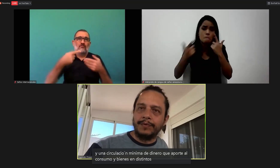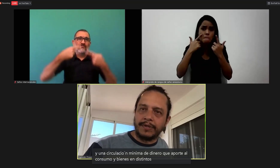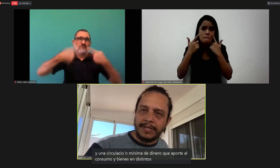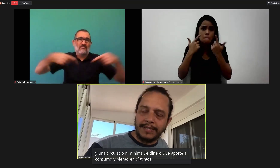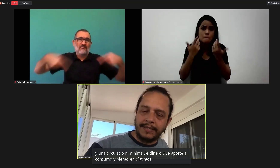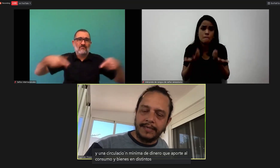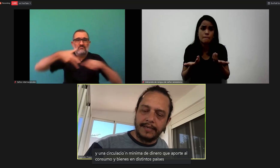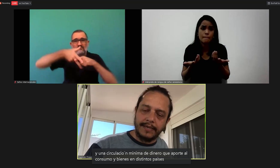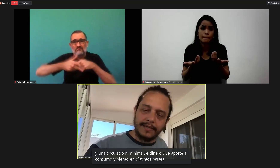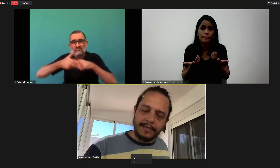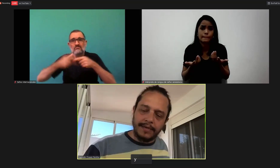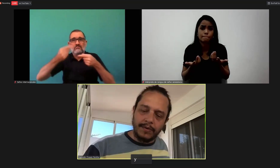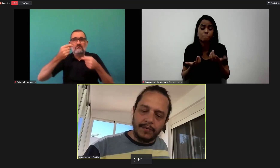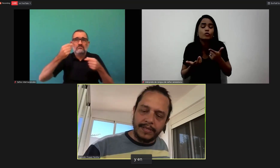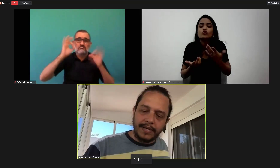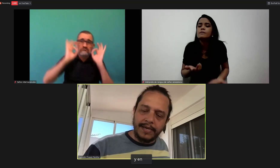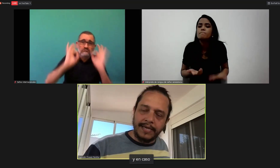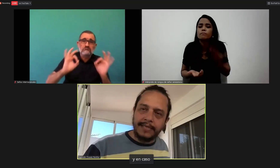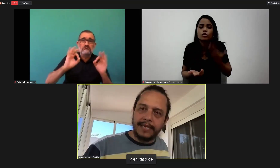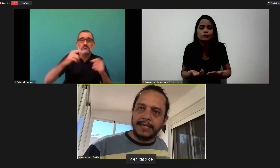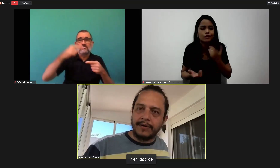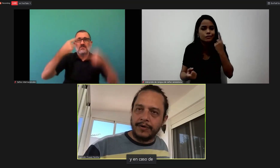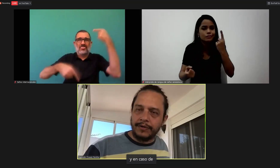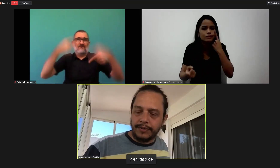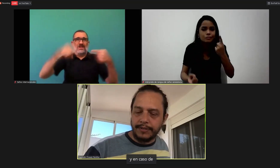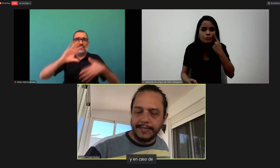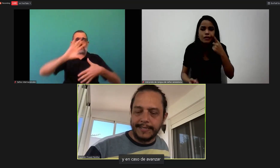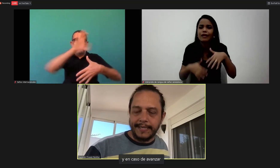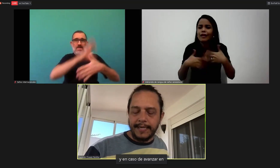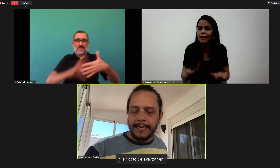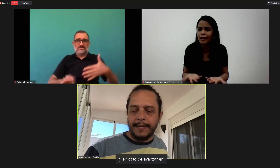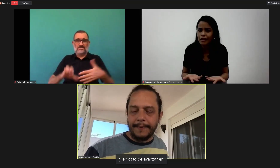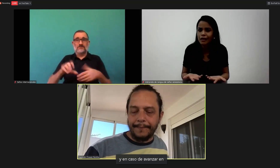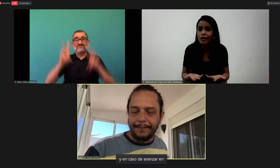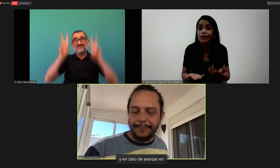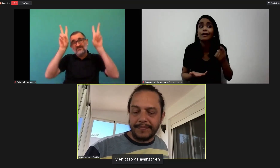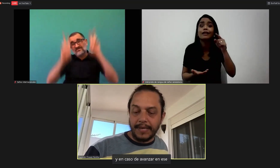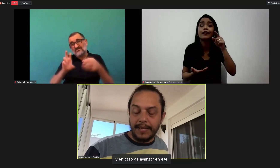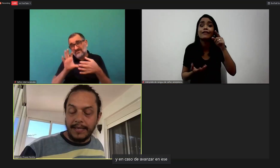es muy importante tener en cuenta este extra costo.